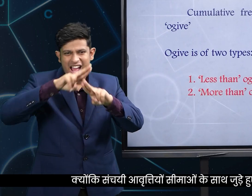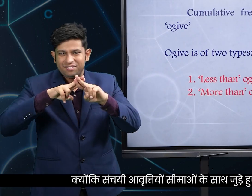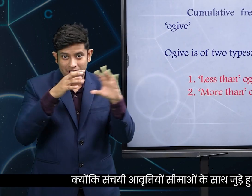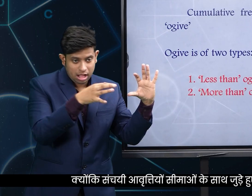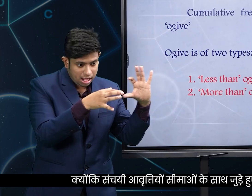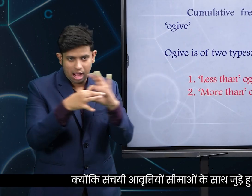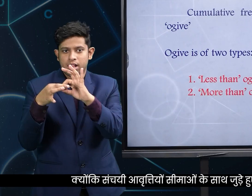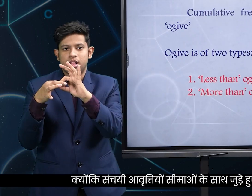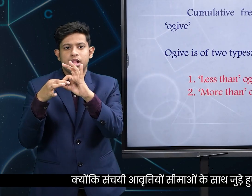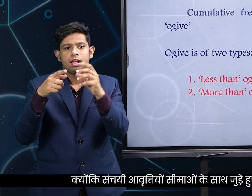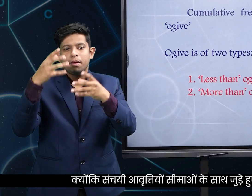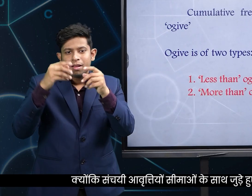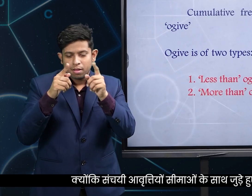सीमा के साथ नहीं।